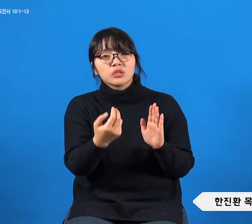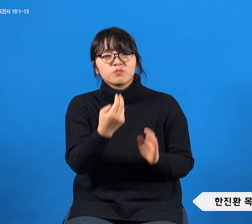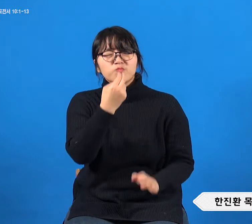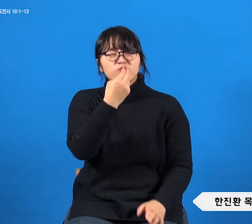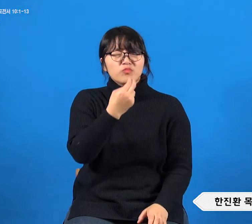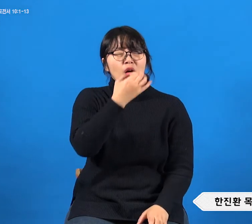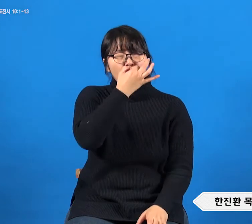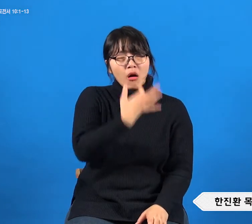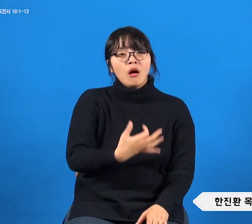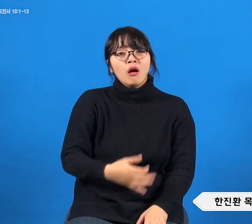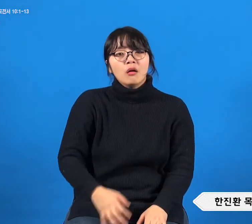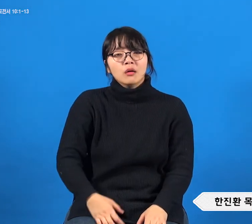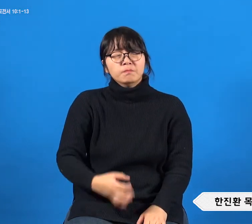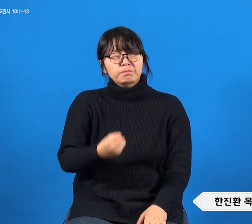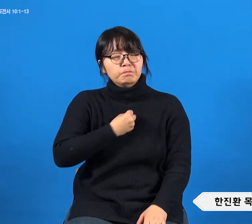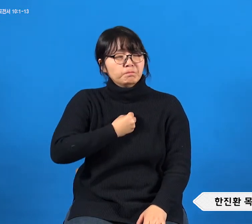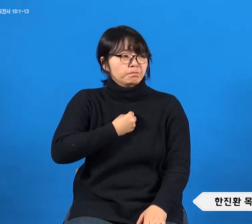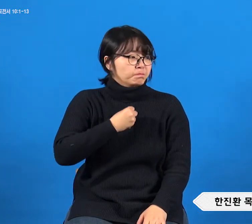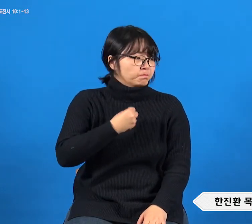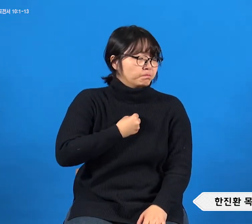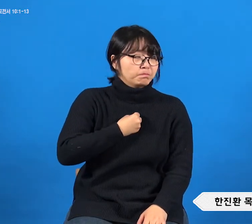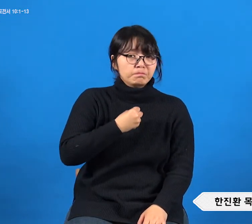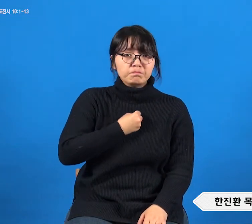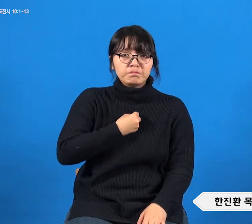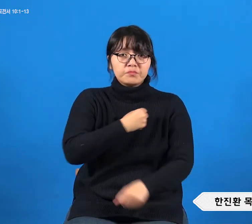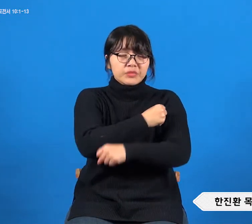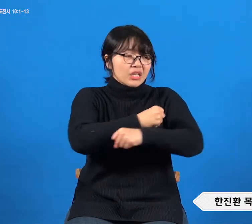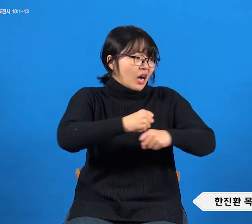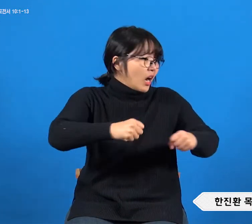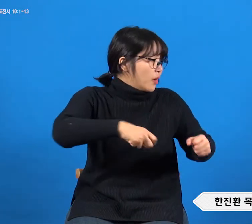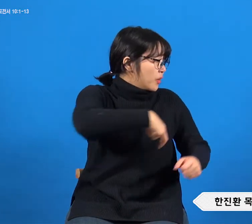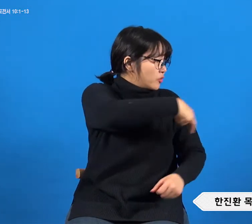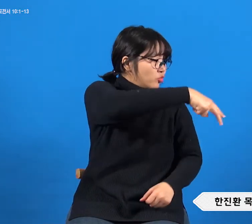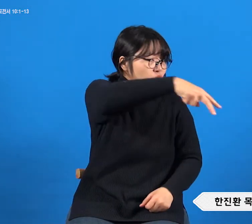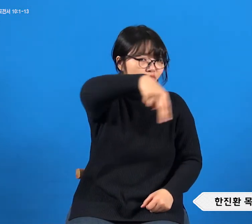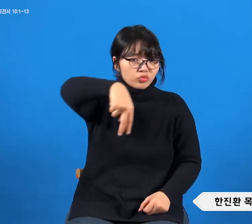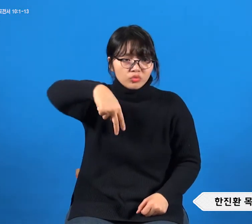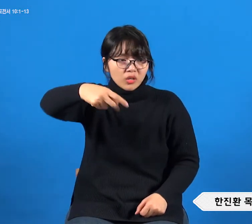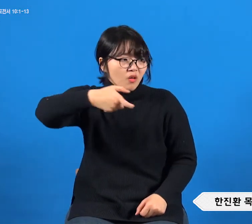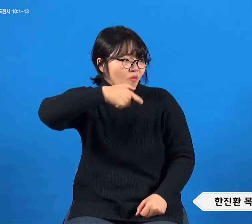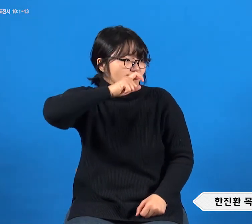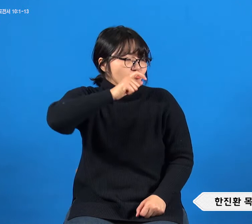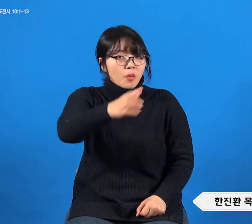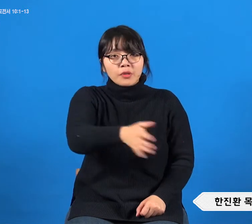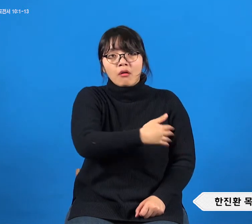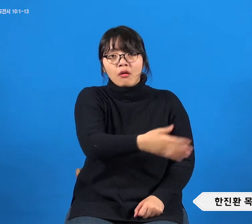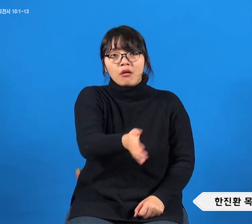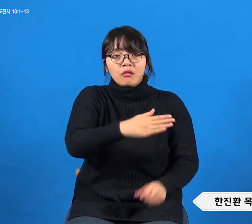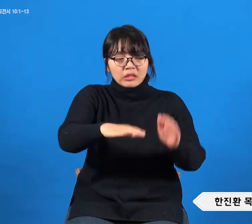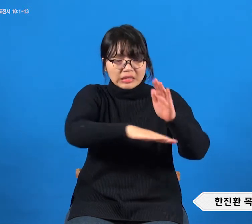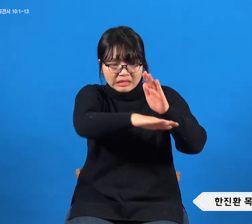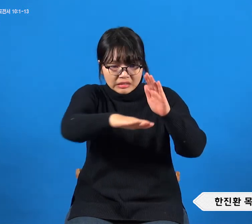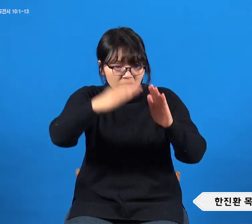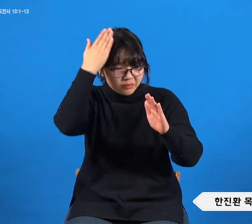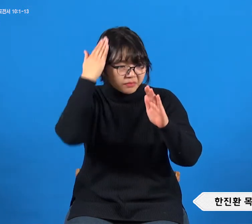숨이 덕덕 막힙니다. 사방 천지를 둘러보아도 마실 물이라고는 그림자도 보이지